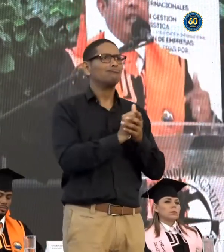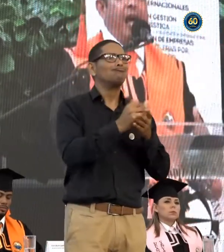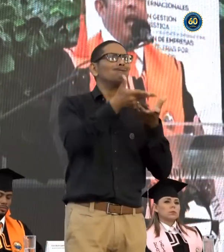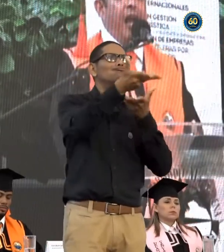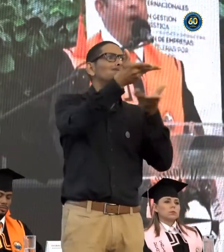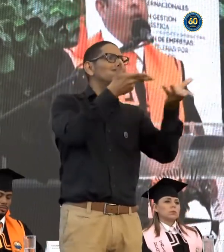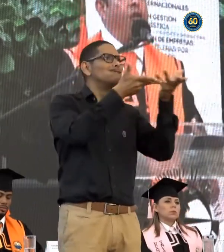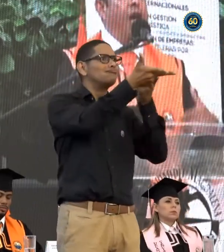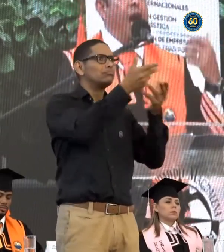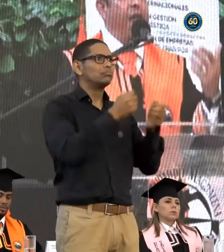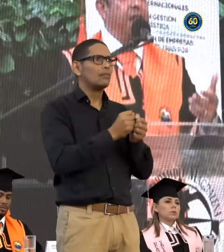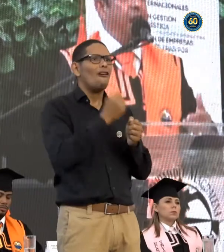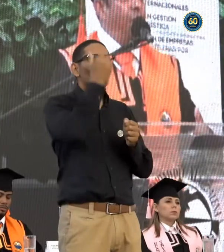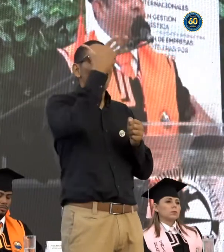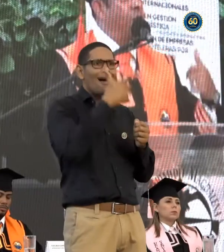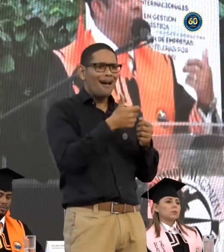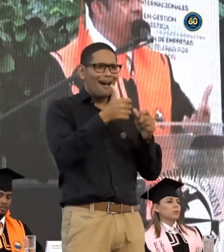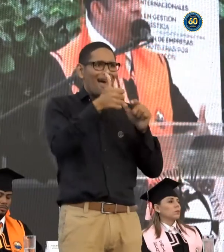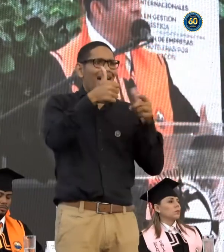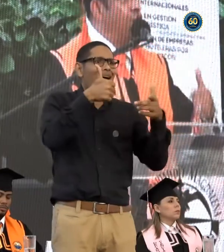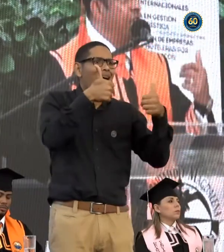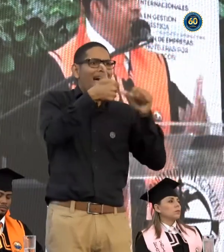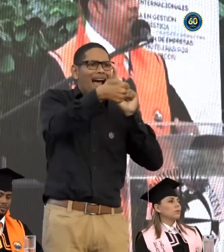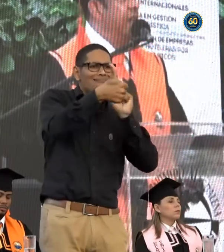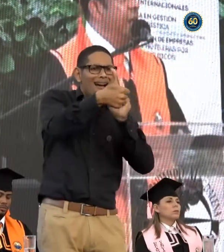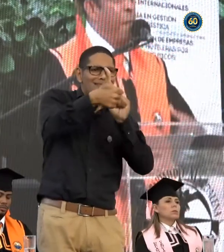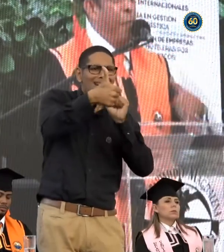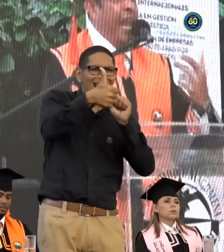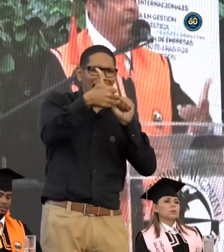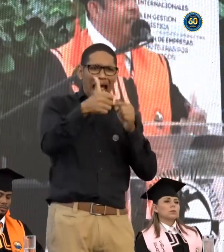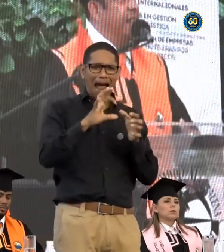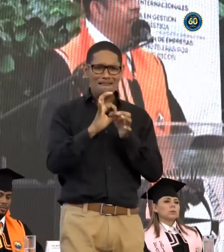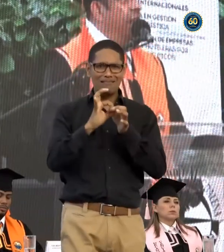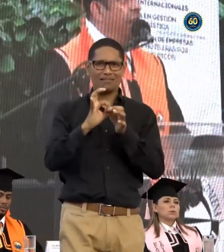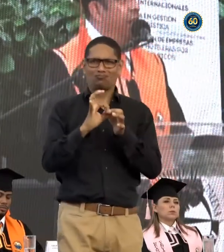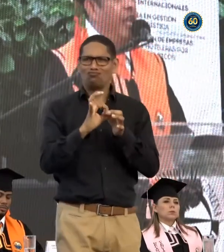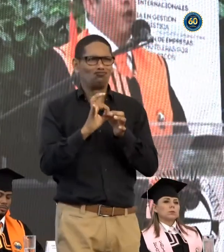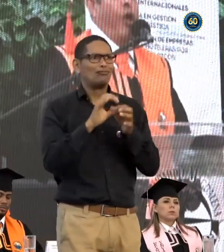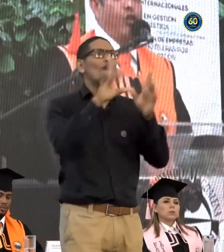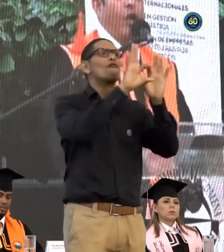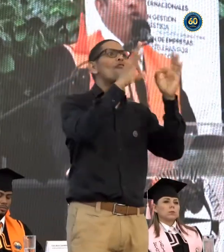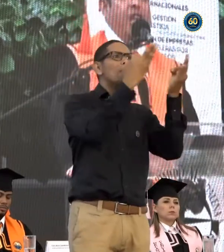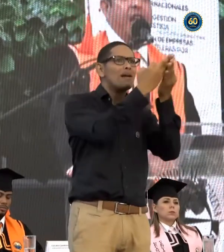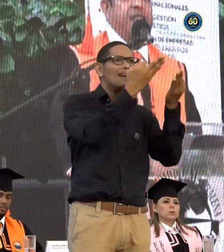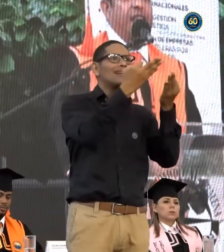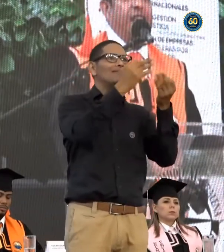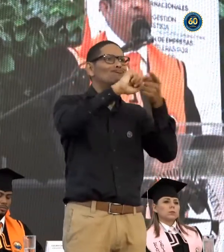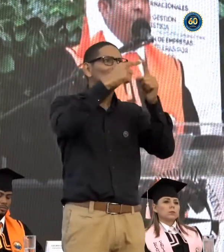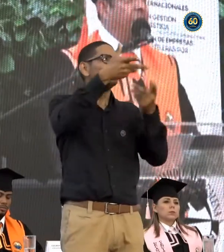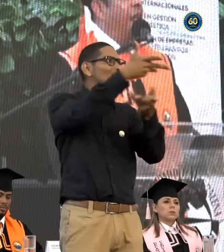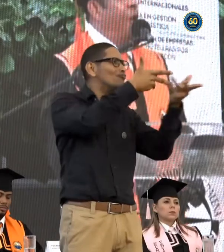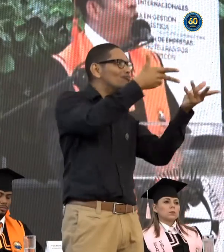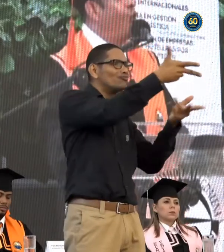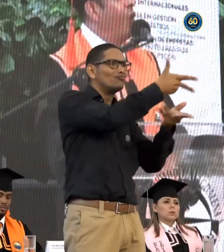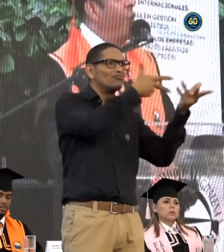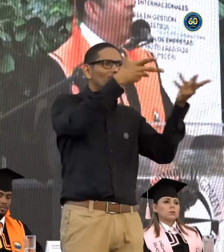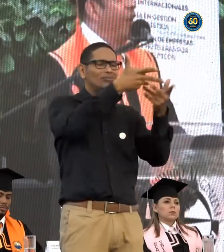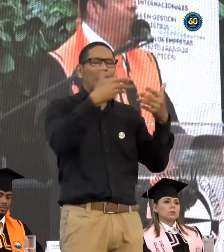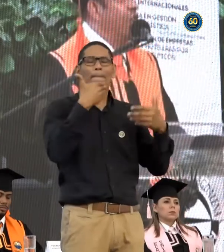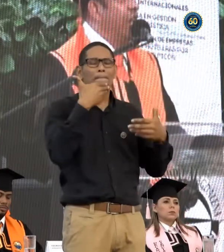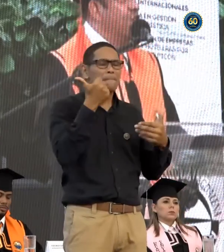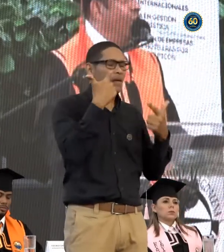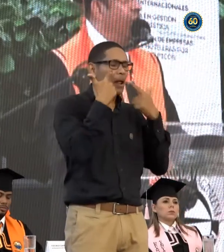lado abracenlos a veces los ríanse peleense y luego reconcilience no hay nada mejor que una buena Reconciliación